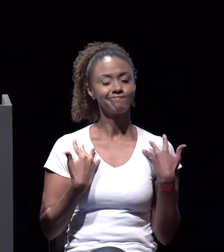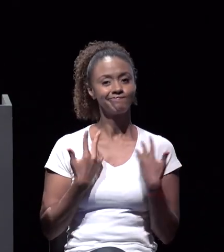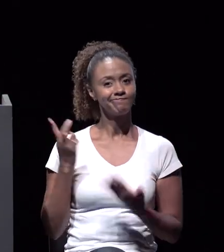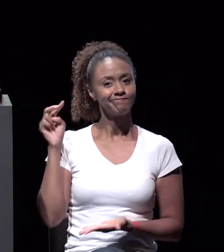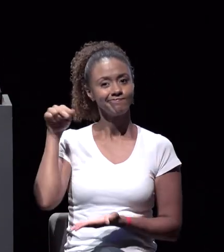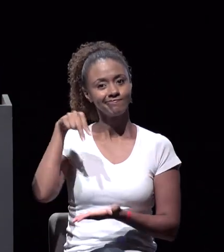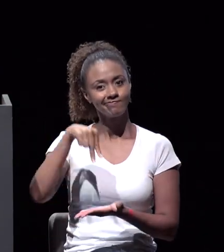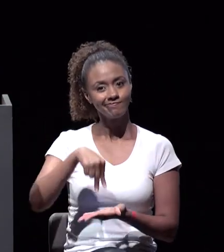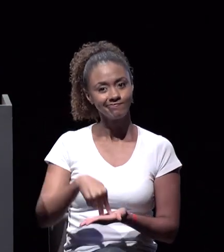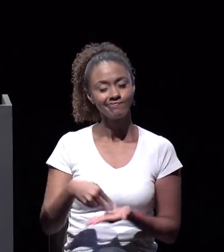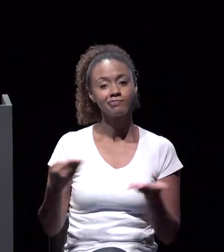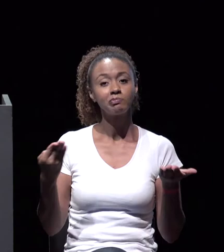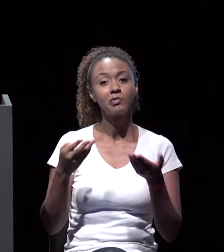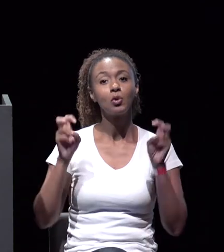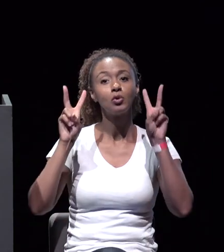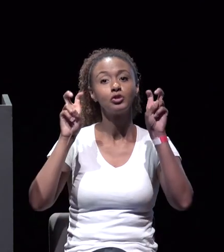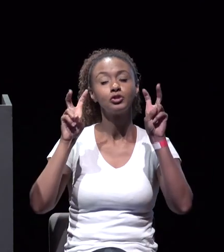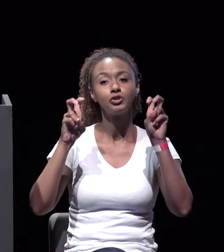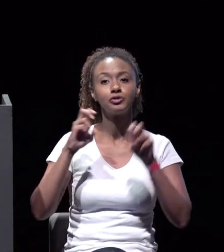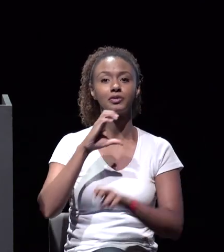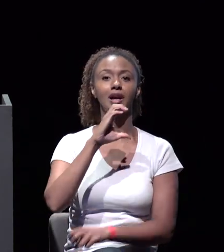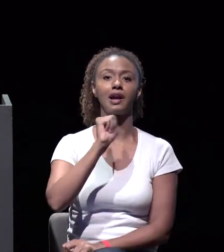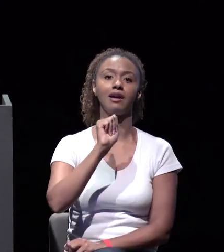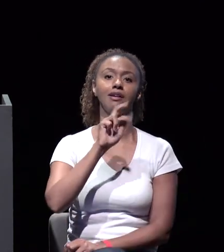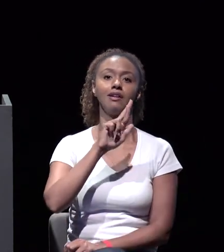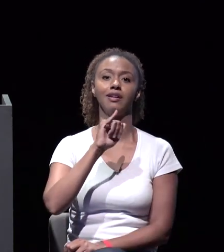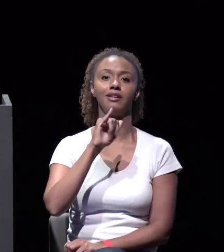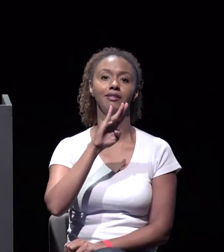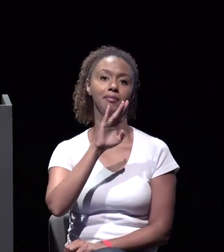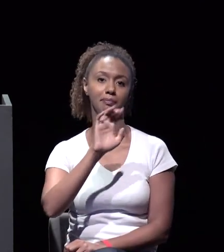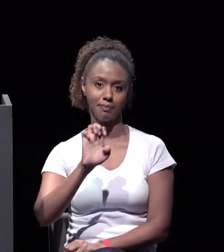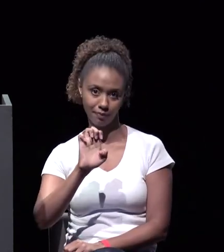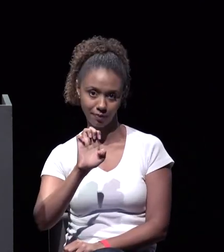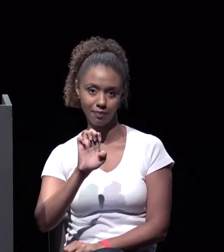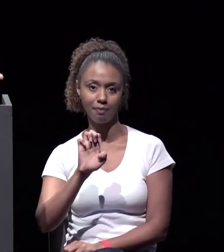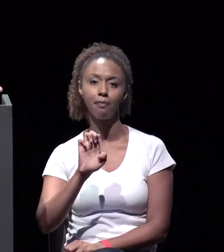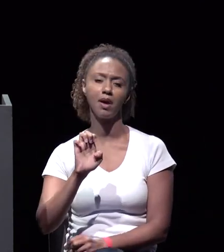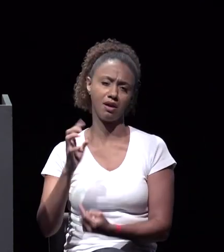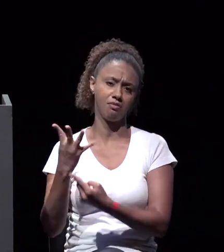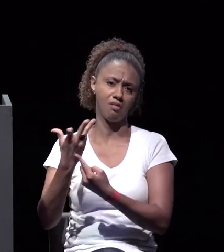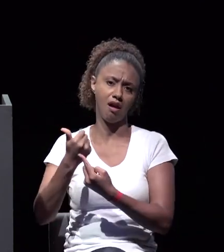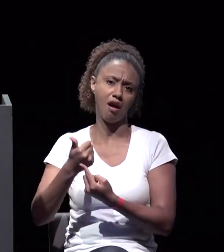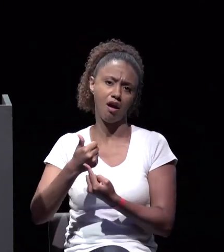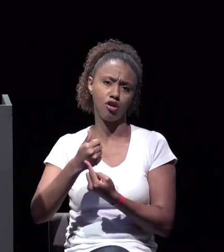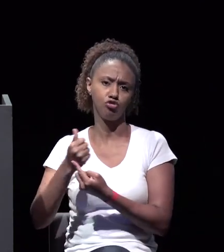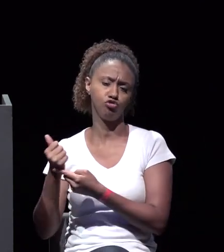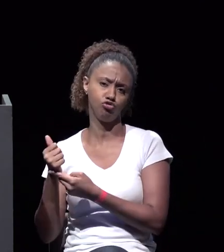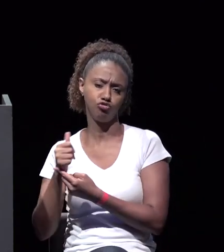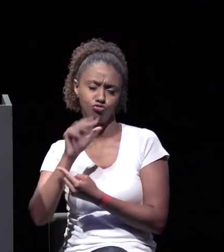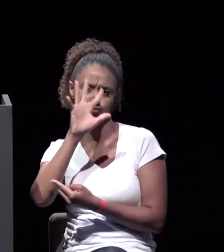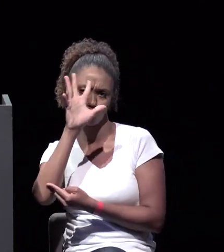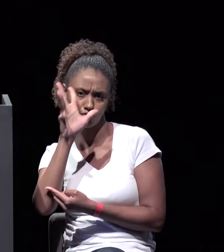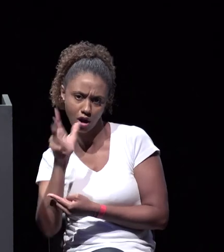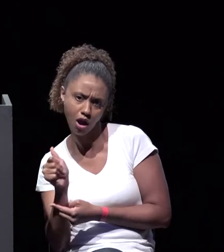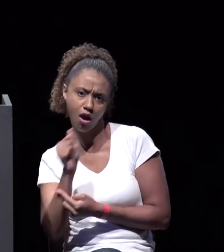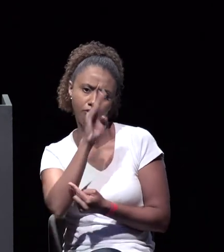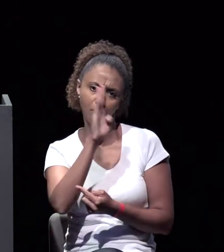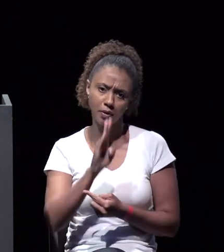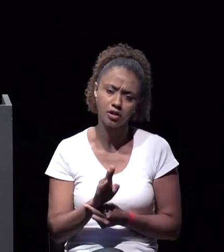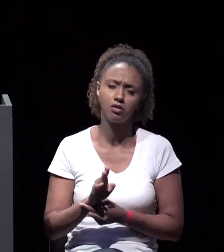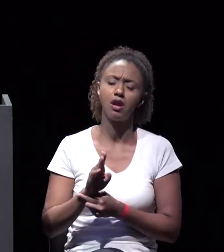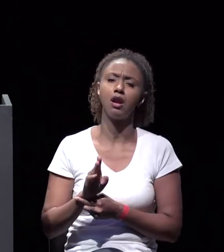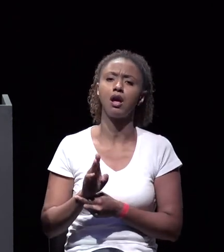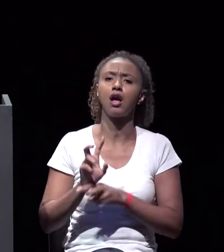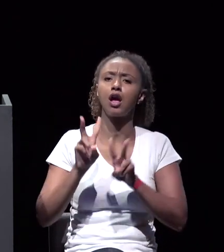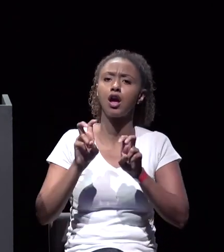falar sobre o caribé sobre a arte afro-brasileira sobre o candomblé as religiões de matriz